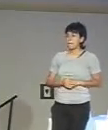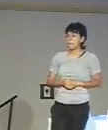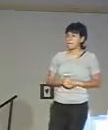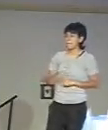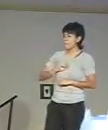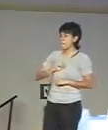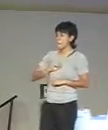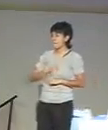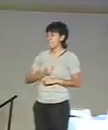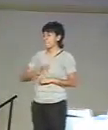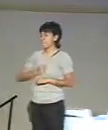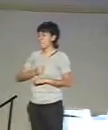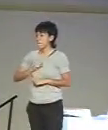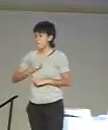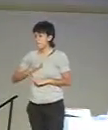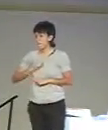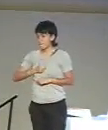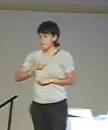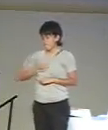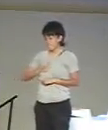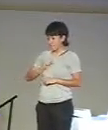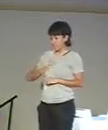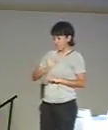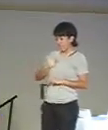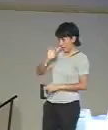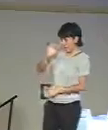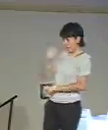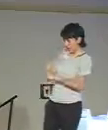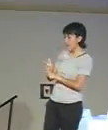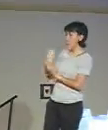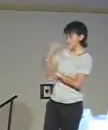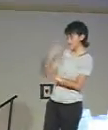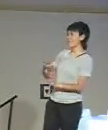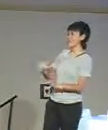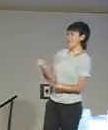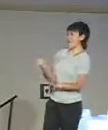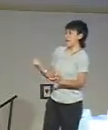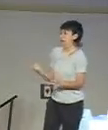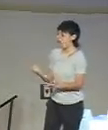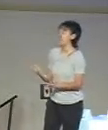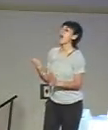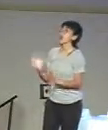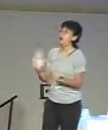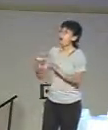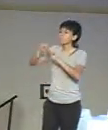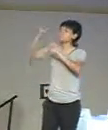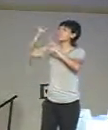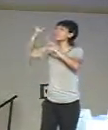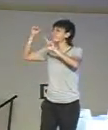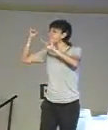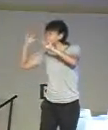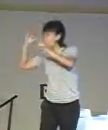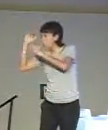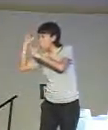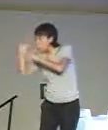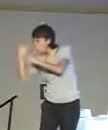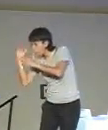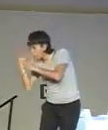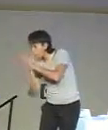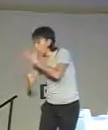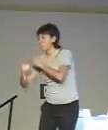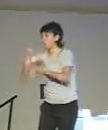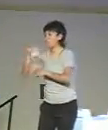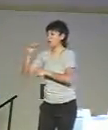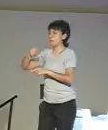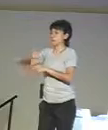comienza a disminuir. Sin embargo, no es una disminución acorde con